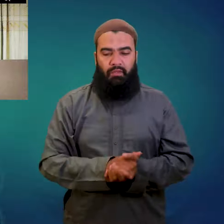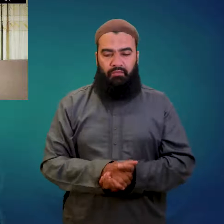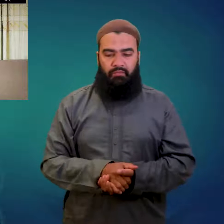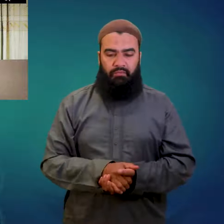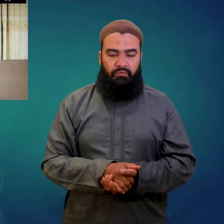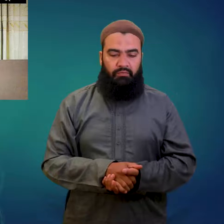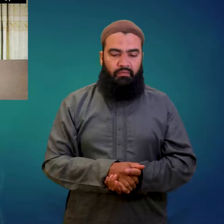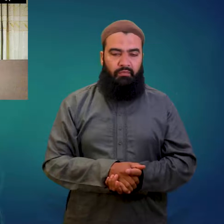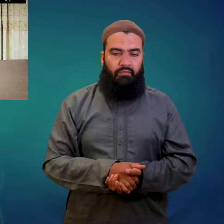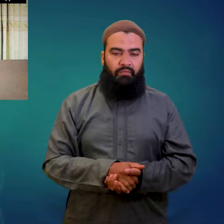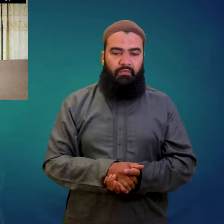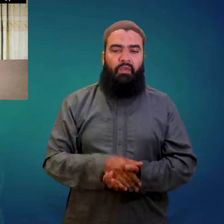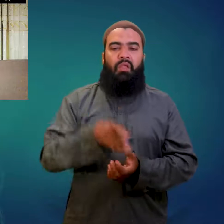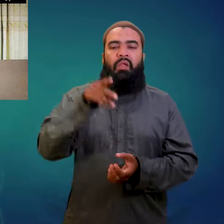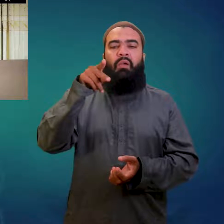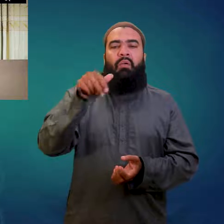ہے۔